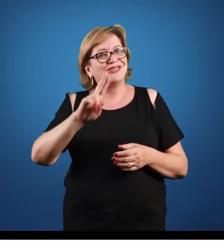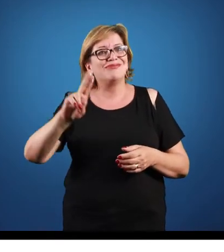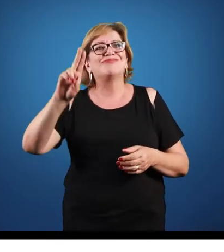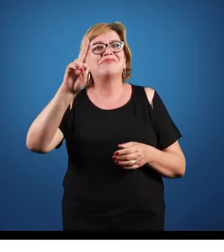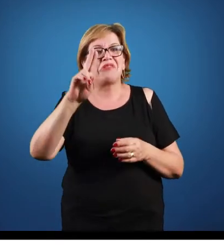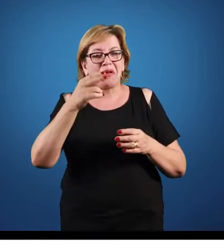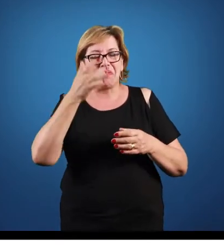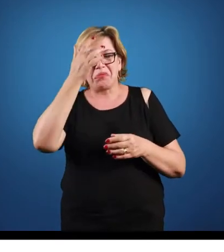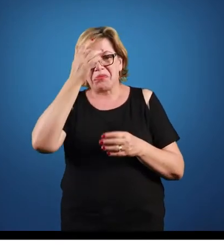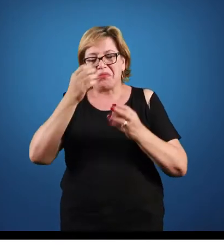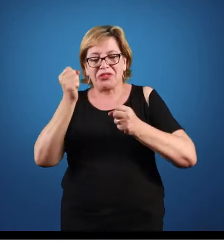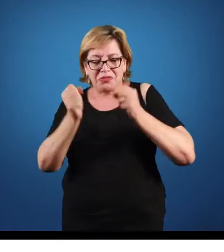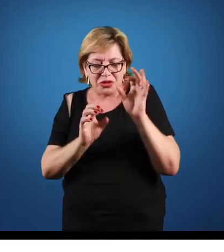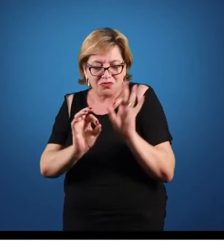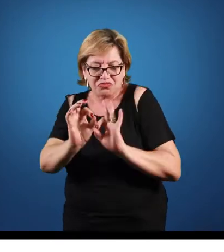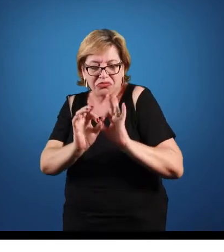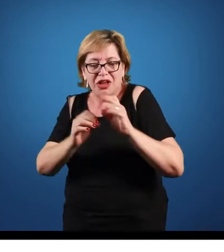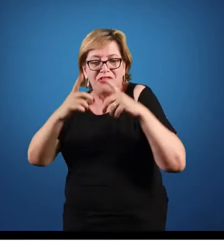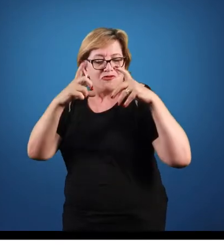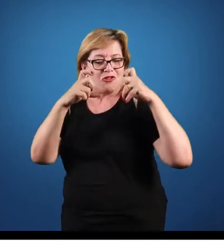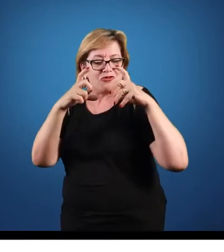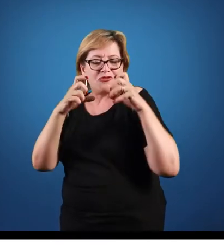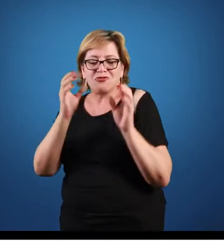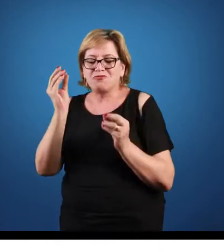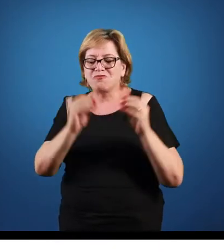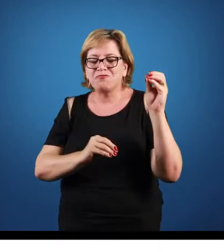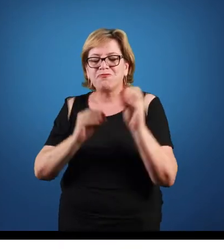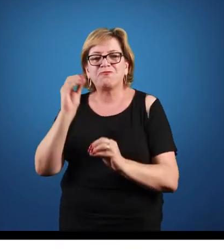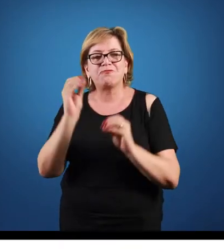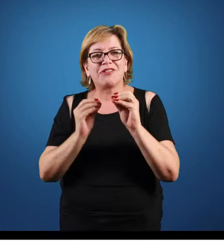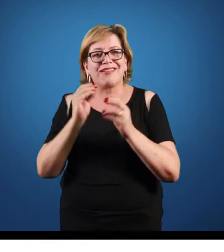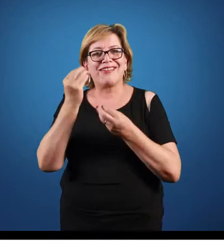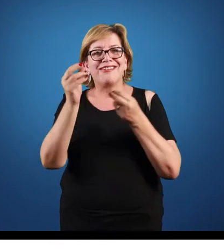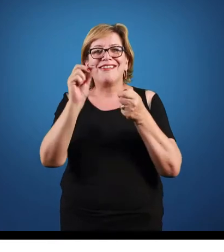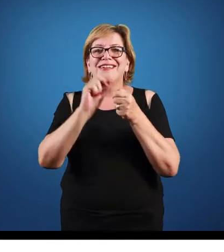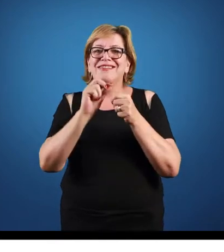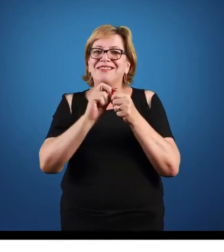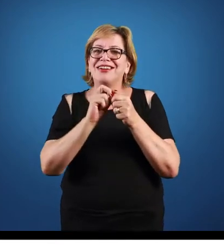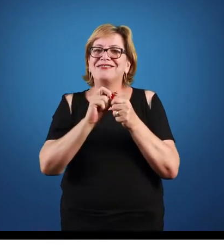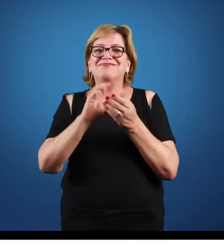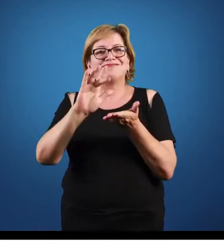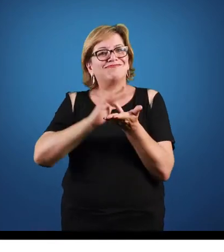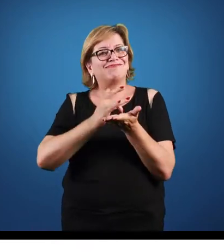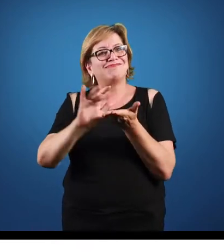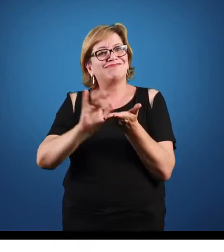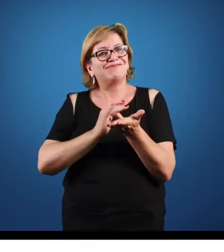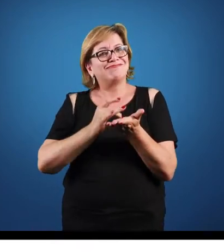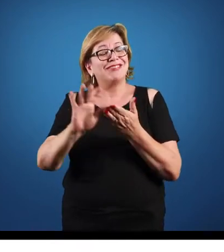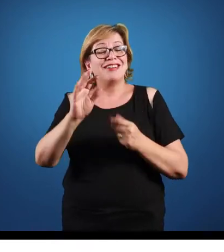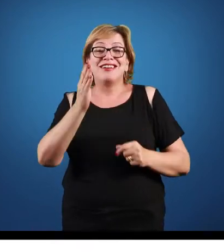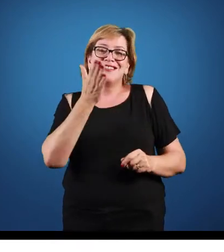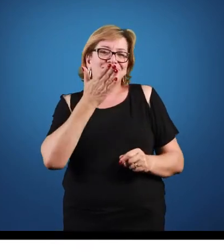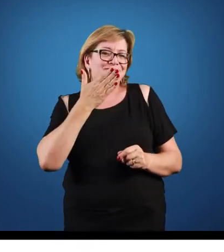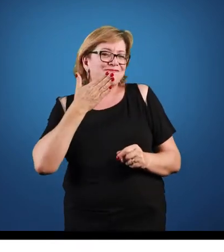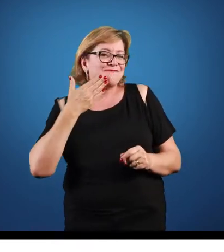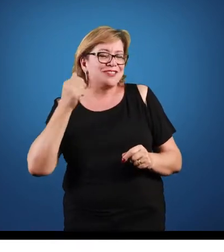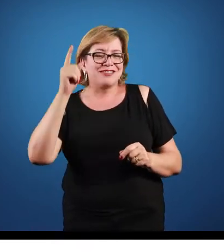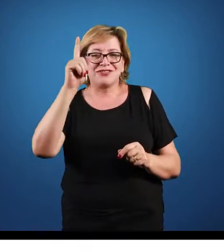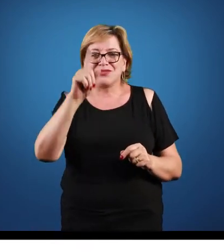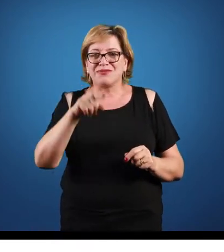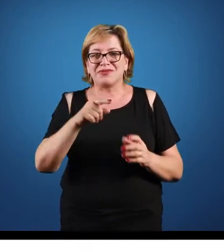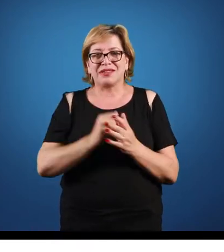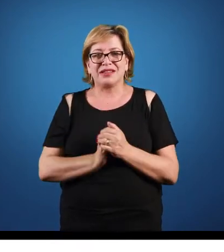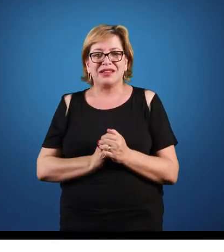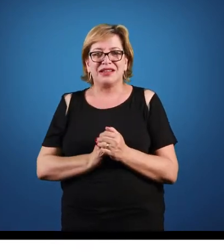utilizar para fazer a edição só precisa tirar foto e no programa não seja dita edita próprio tablet já fez o curta então fica mais fácil né bem mais fácil